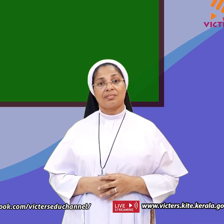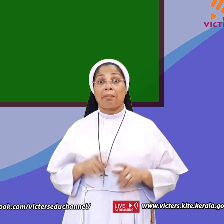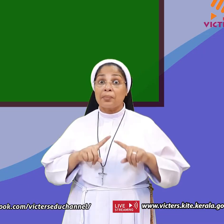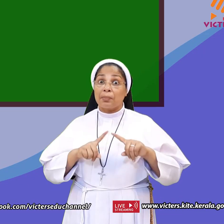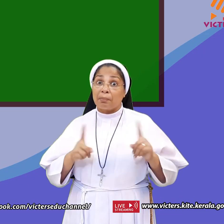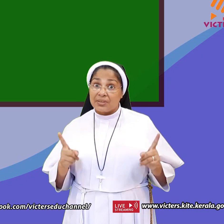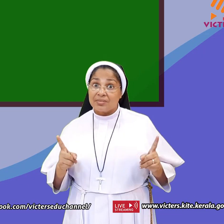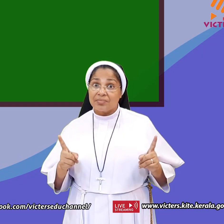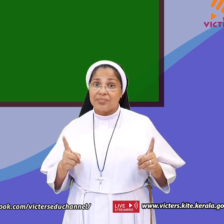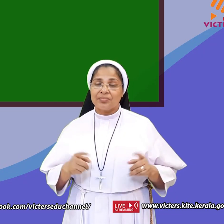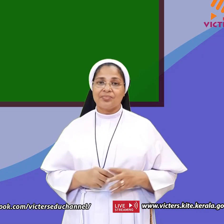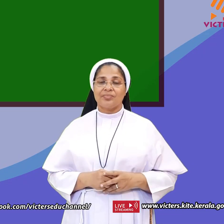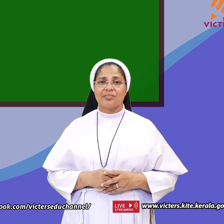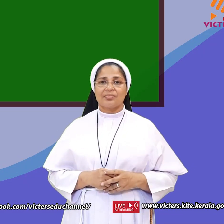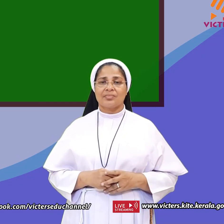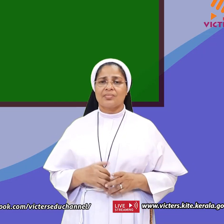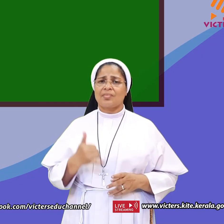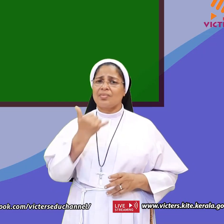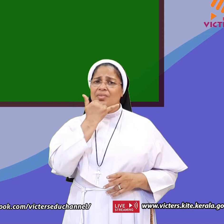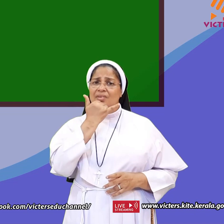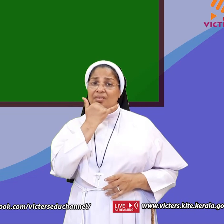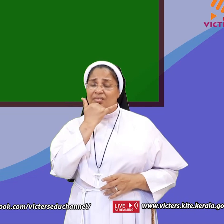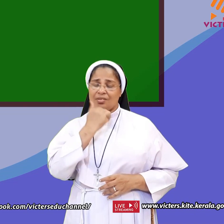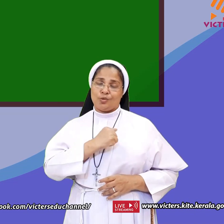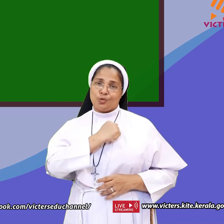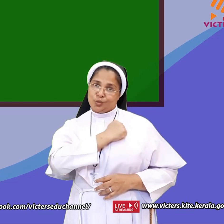എന്നാൽ തെറ്റുകൾക്ക് മാപ്പ് നൽകുന്ന